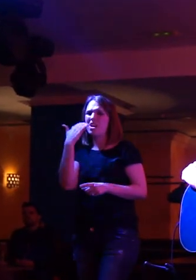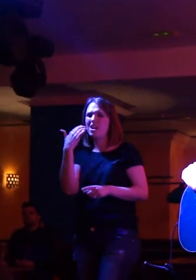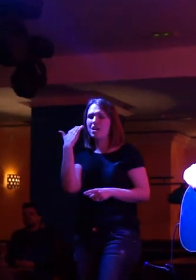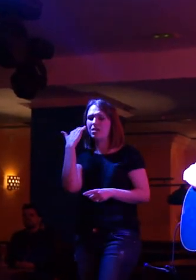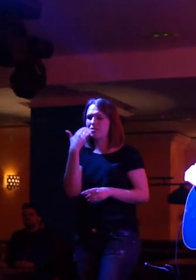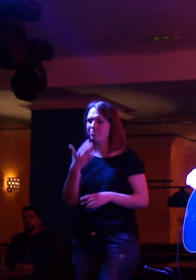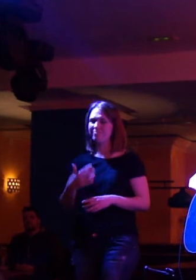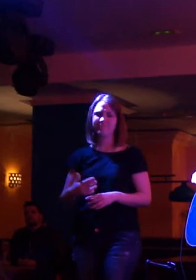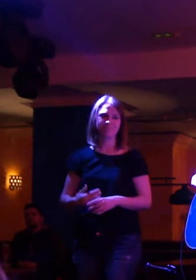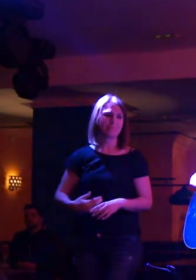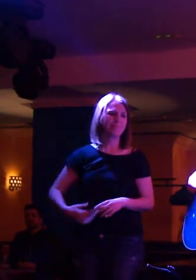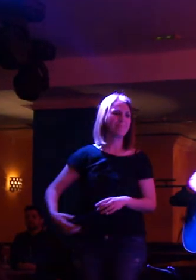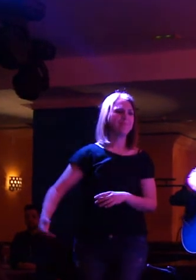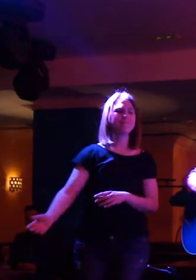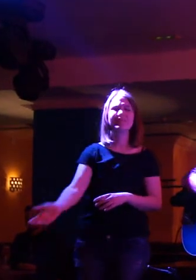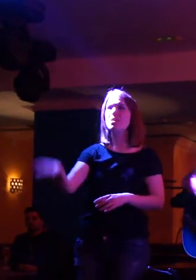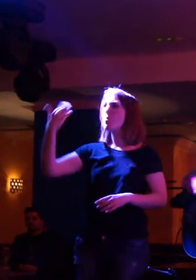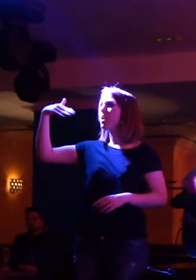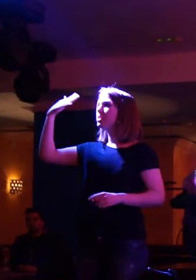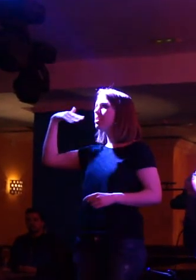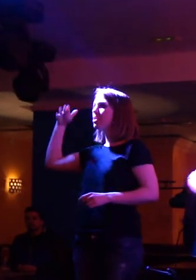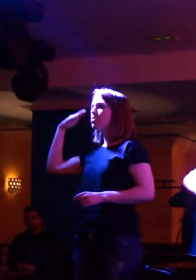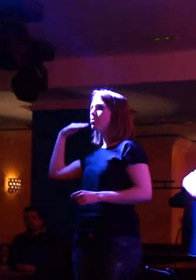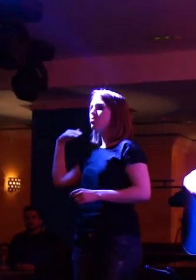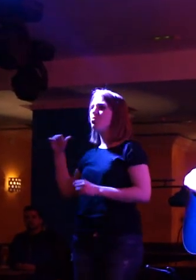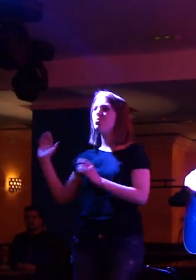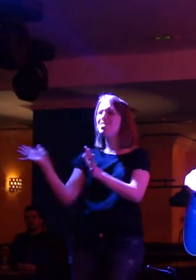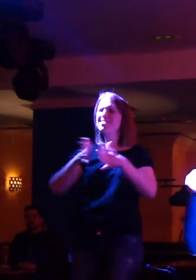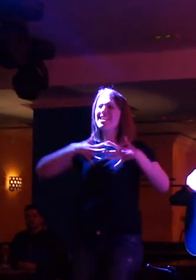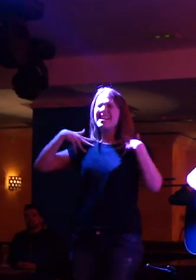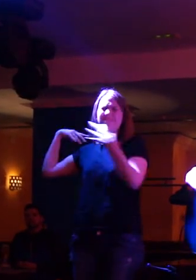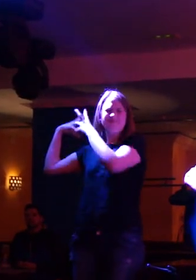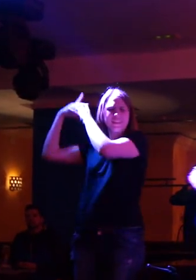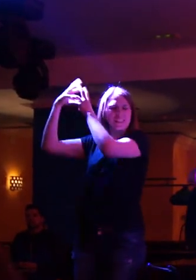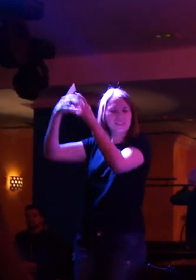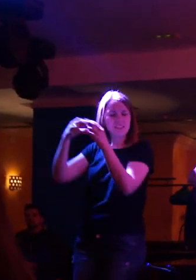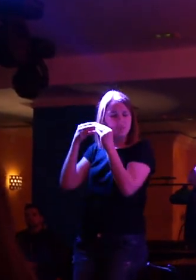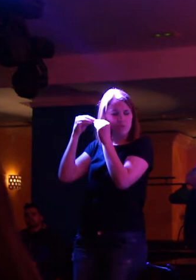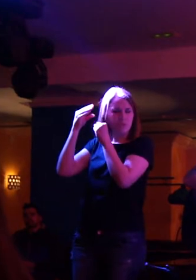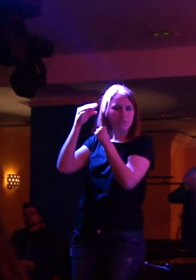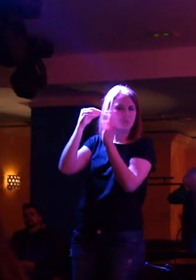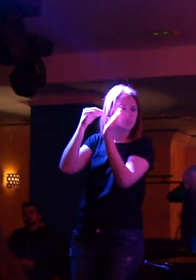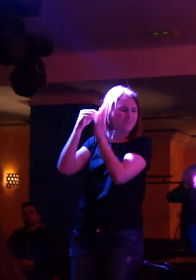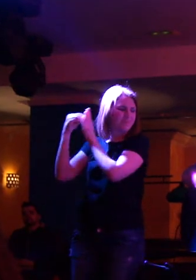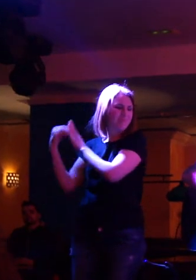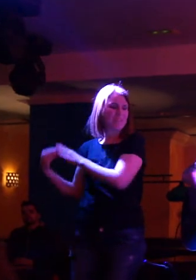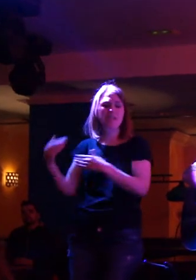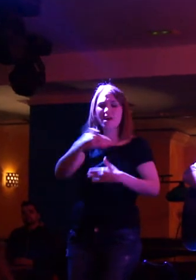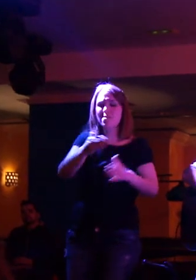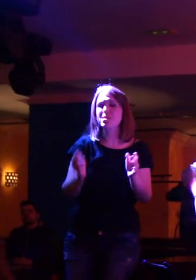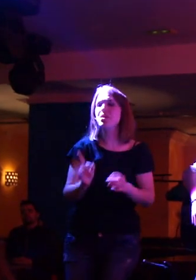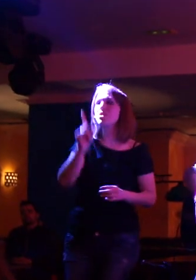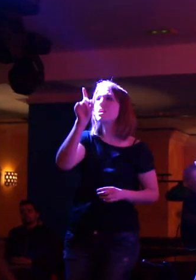pretérito, del pretérito, que murmura, que murmura con estrépito, con estrépito, en